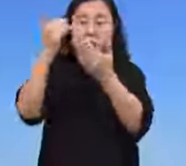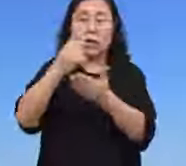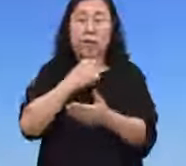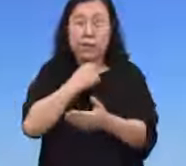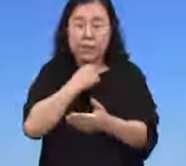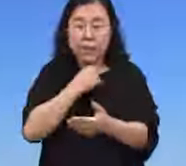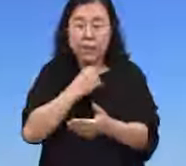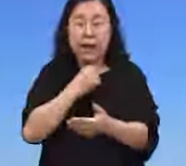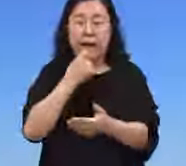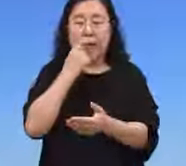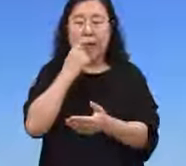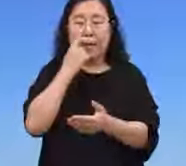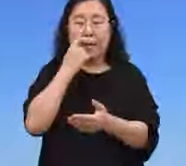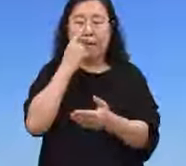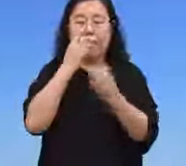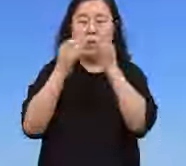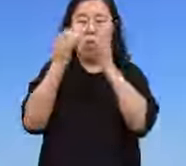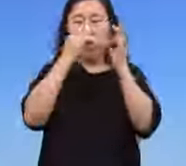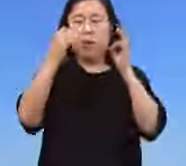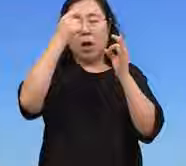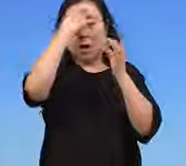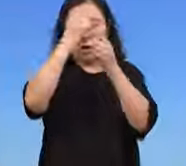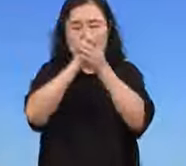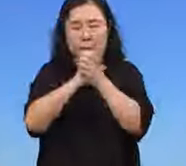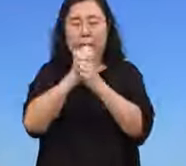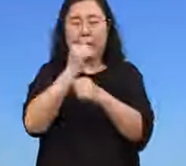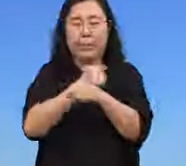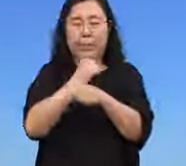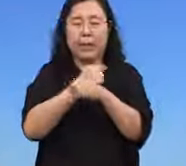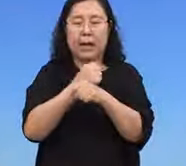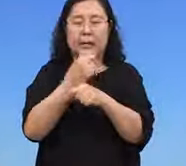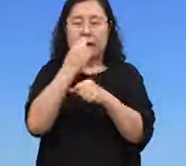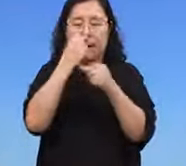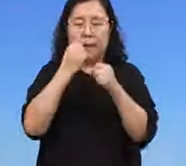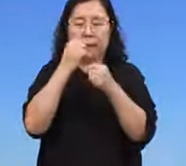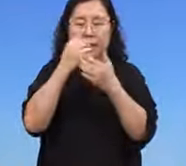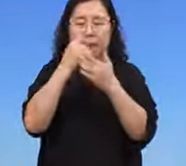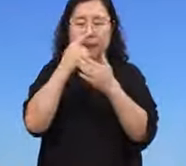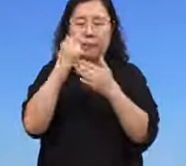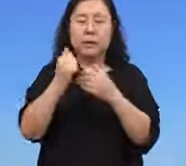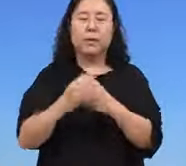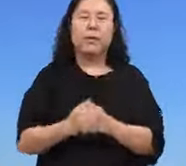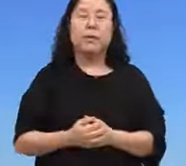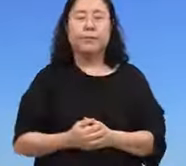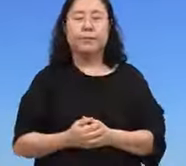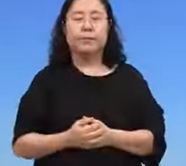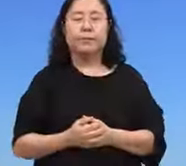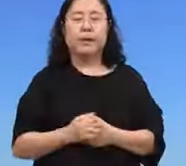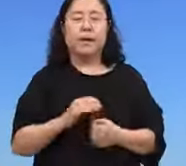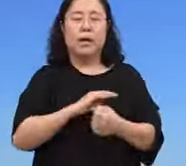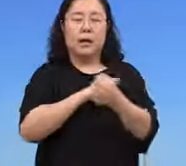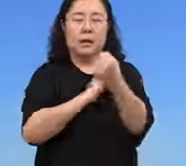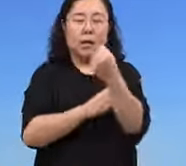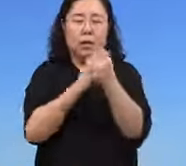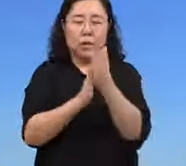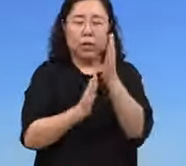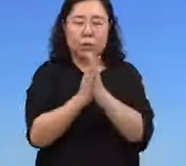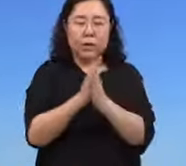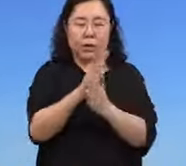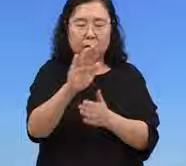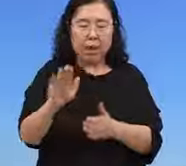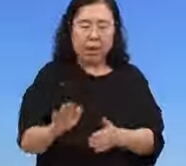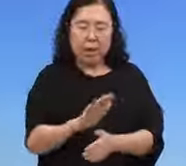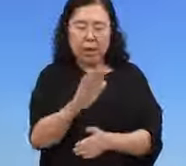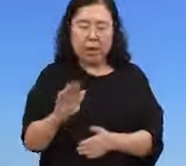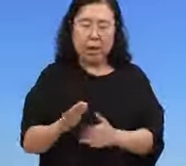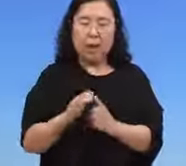원합니다. 오늘 말씀을 기억하며 우리 한 목소리로 통성으로 같이 기도하시겠습니다. 살아계신 하나님 아버지 자격도 없는